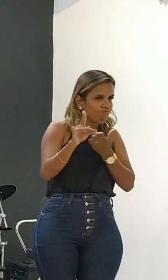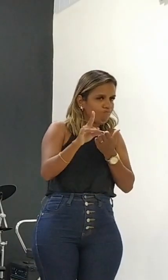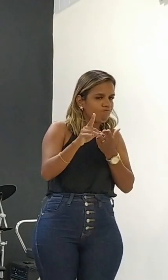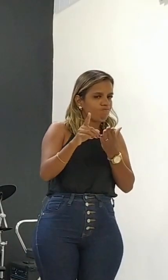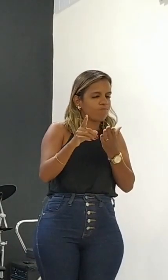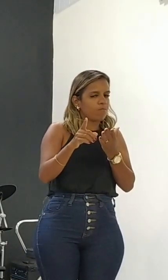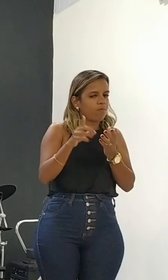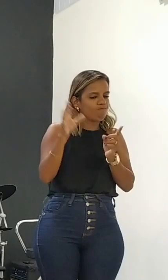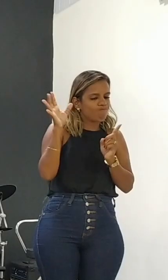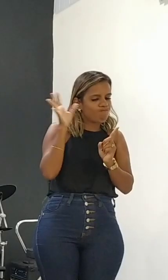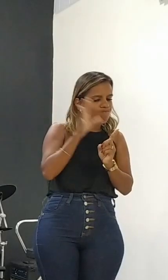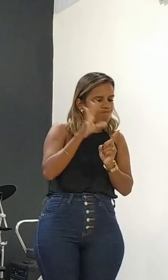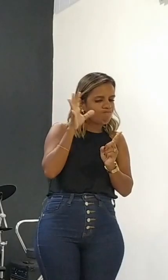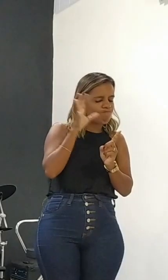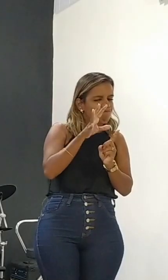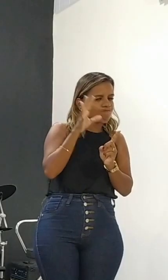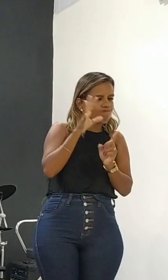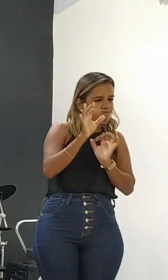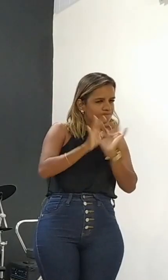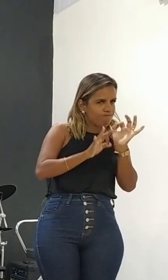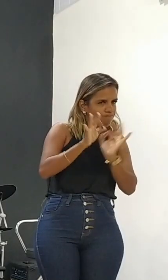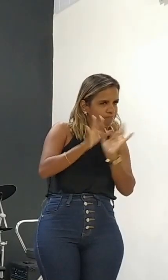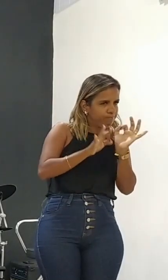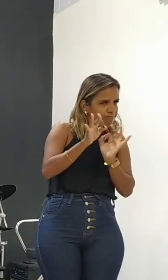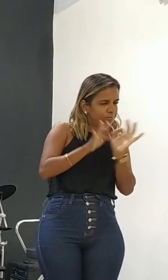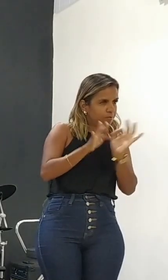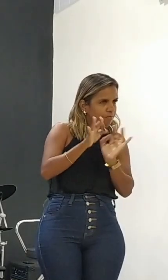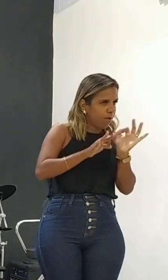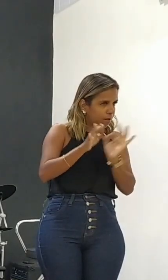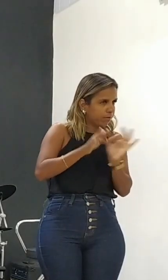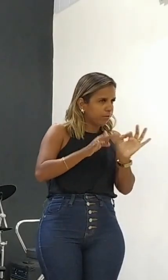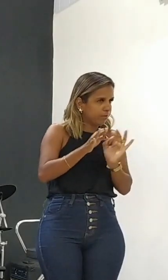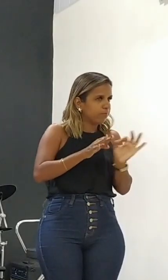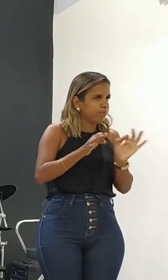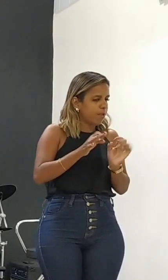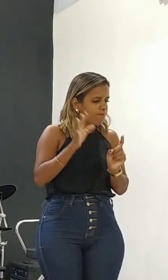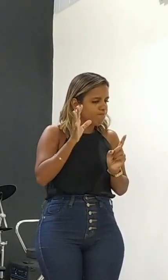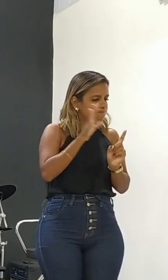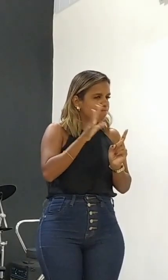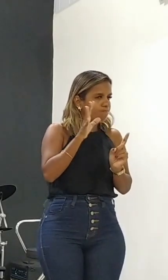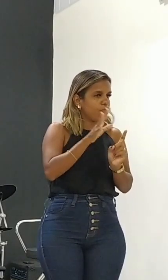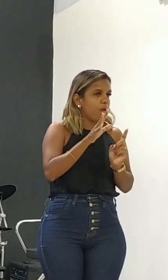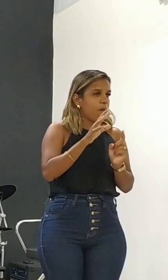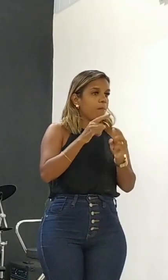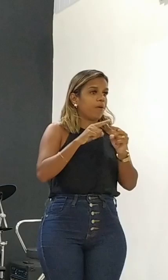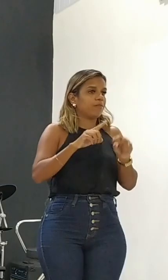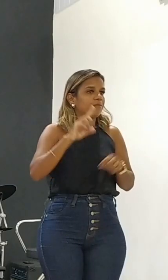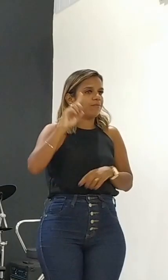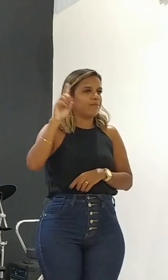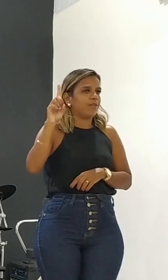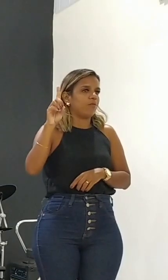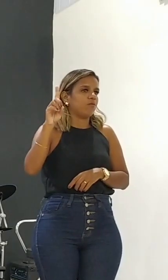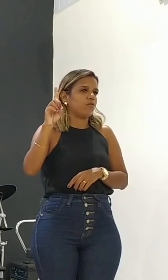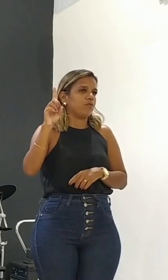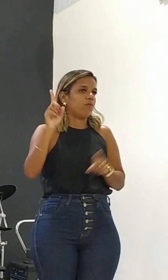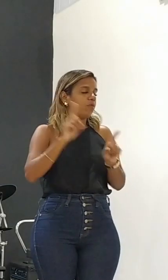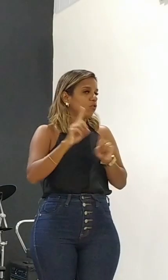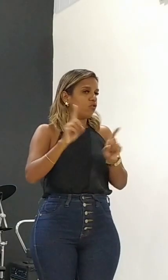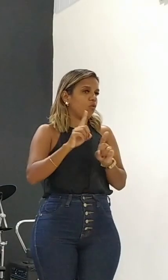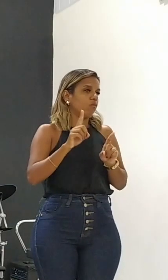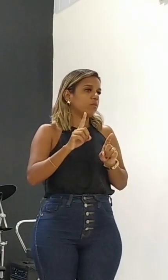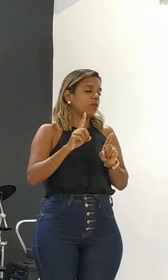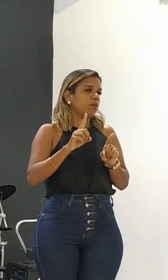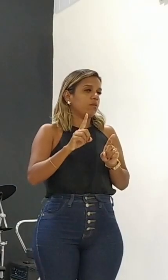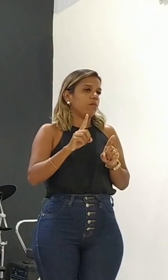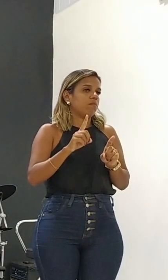ciladas, apesar deles estarem preparando todos aqueles intentos, Deus não deixou eles enganados. Deus,